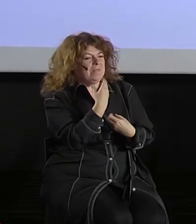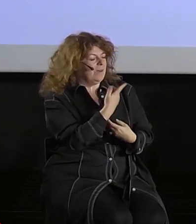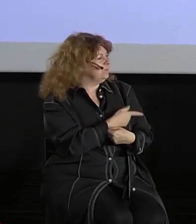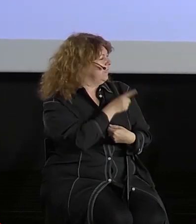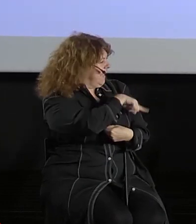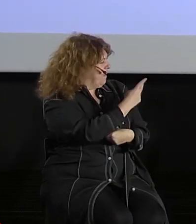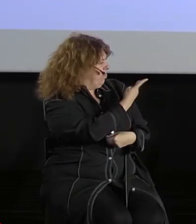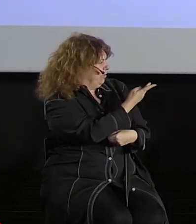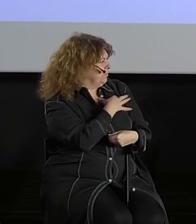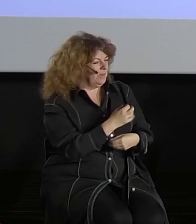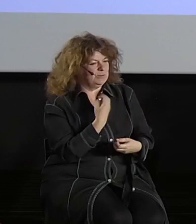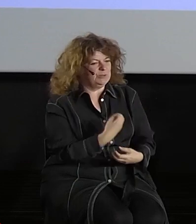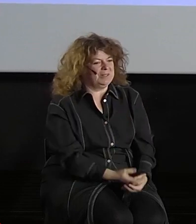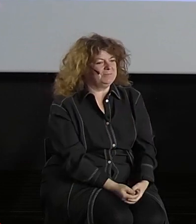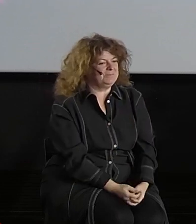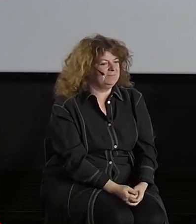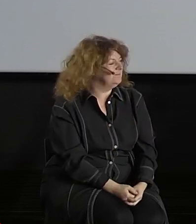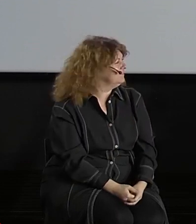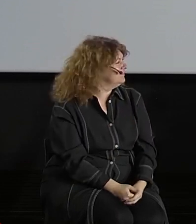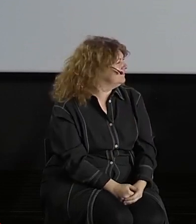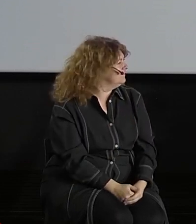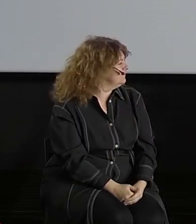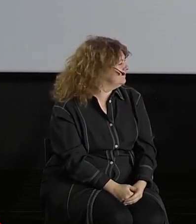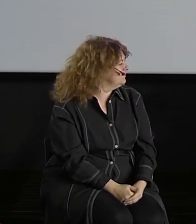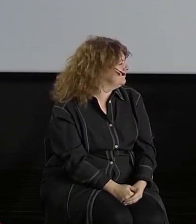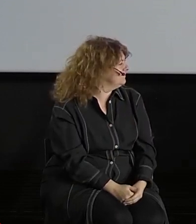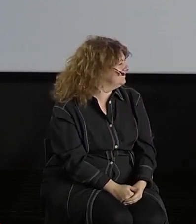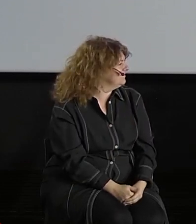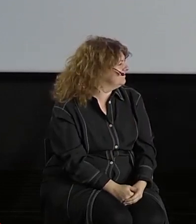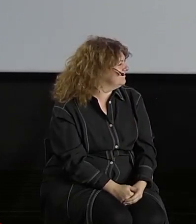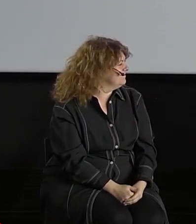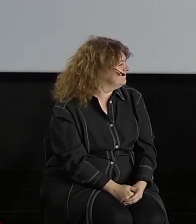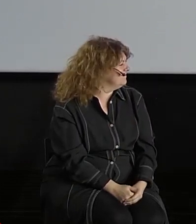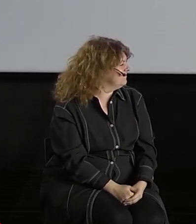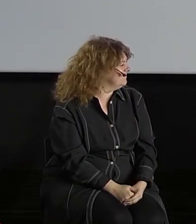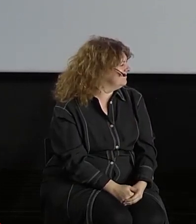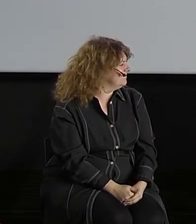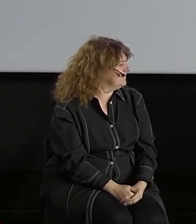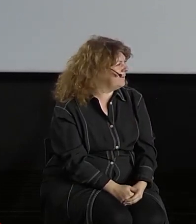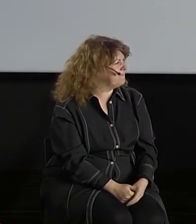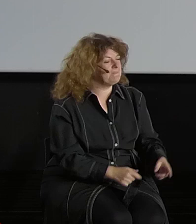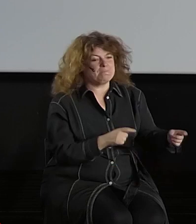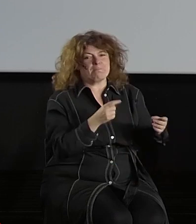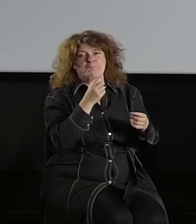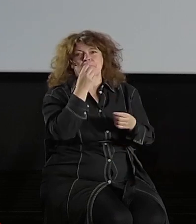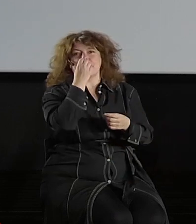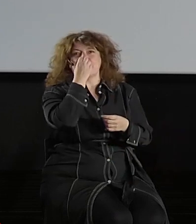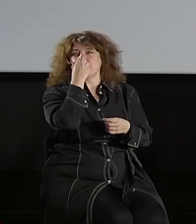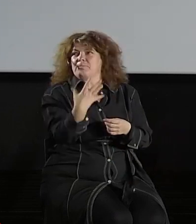también nos cuente primera Bueno pues Helen